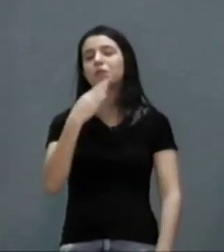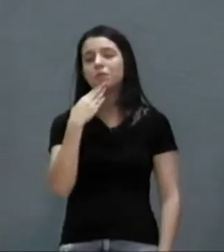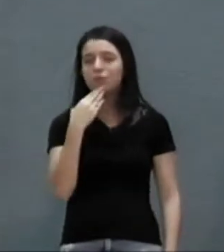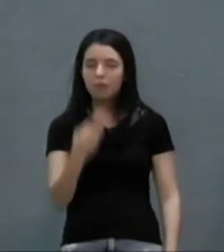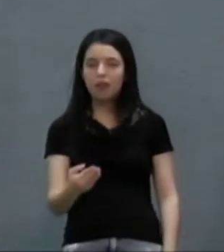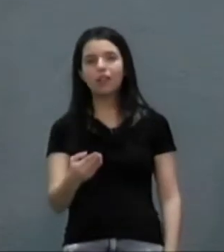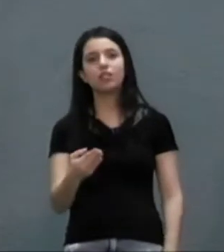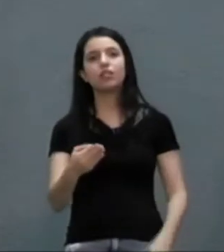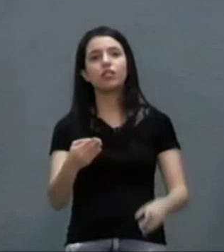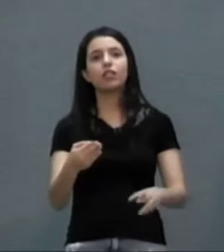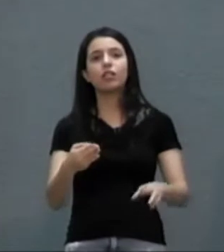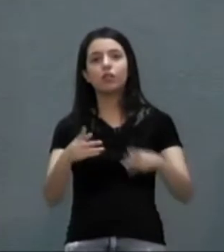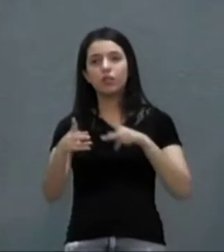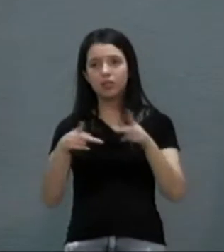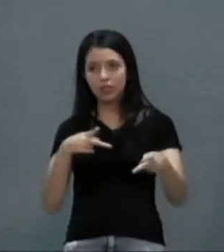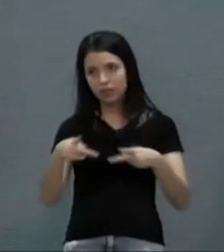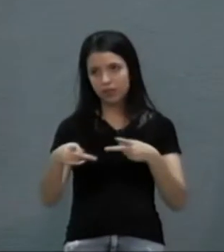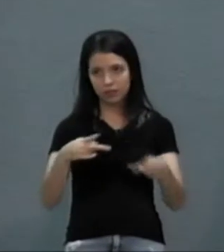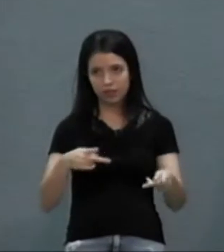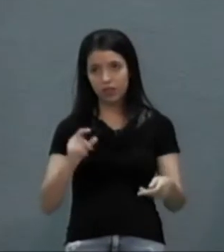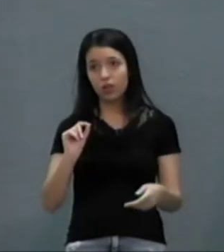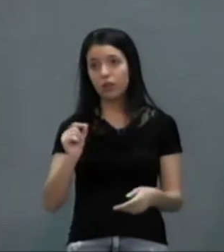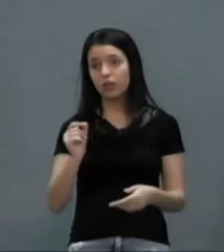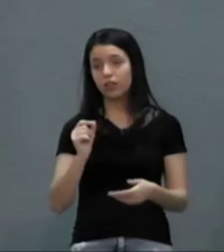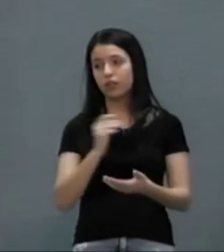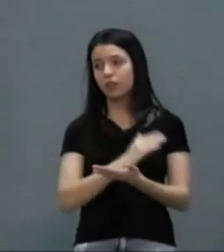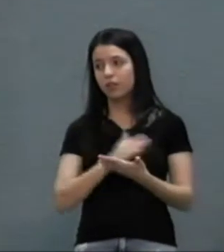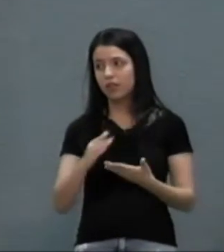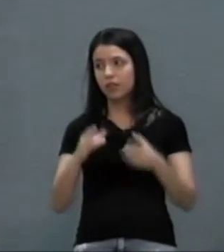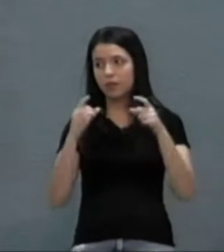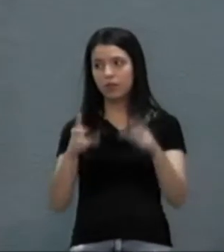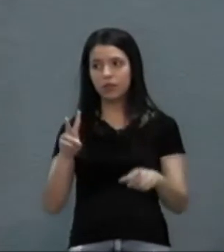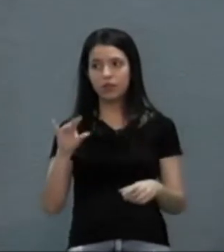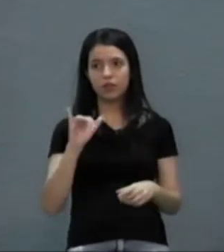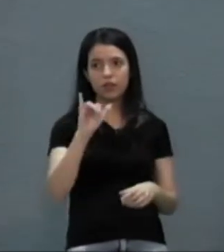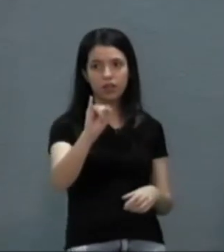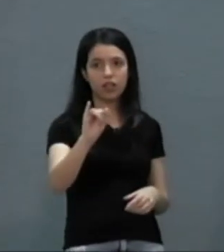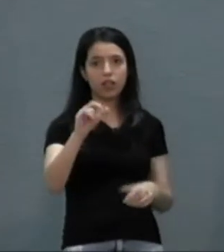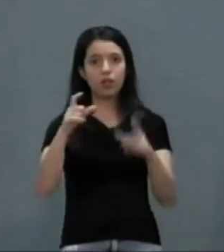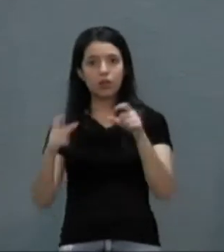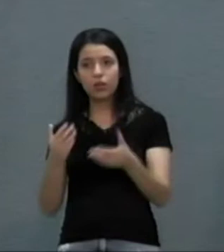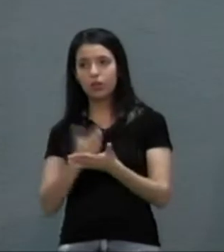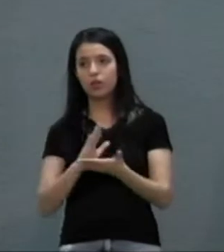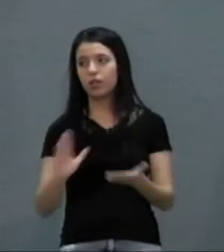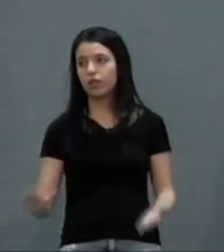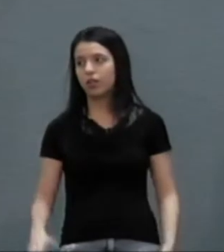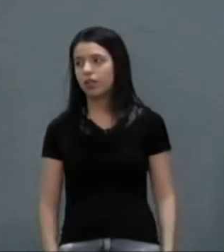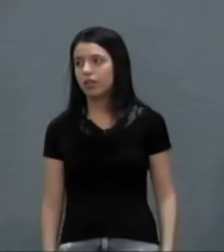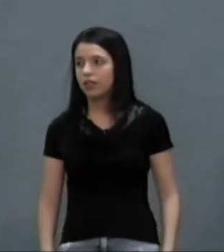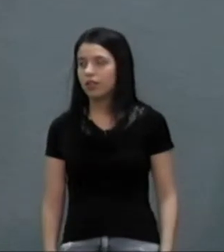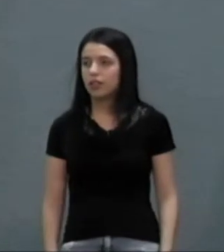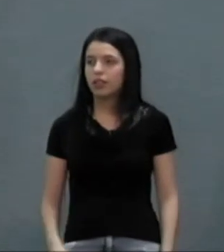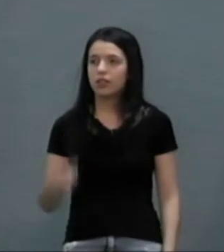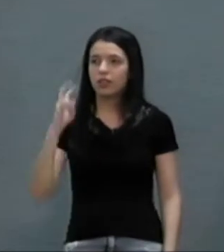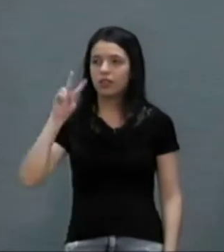Até hoje não veio por onde vai começar, por onde termina, por onde vai. Então a gente fica perdidinho aqui, infelizmente. Vereador, você na parte, rapidinho.